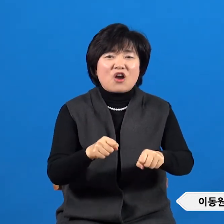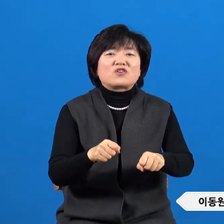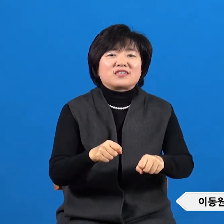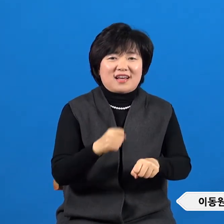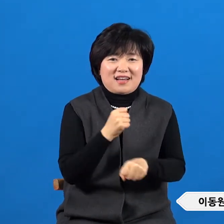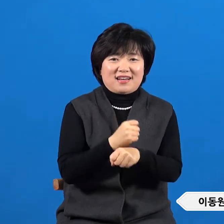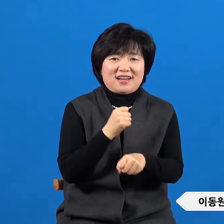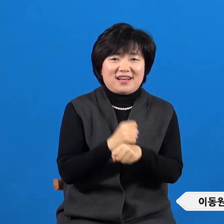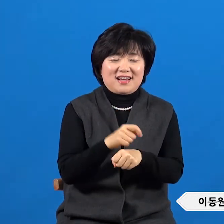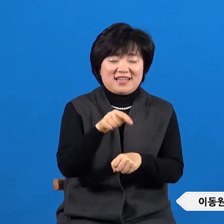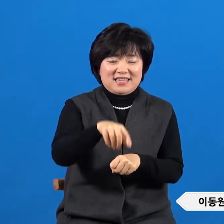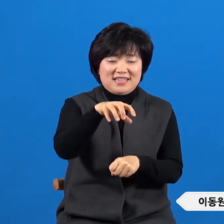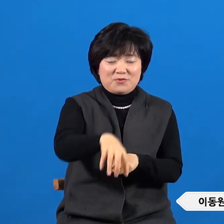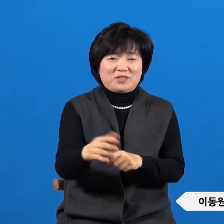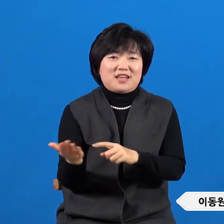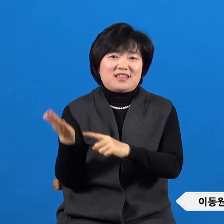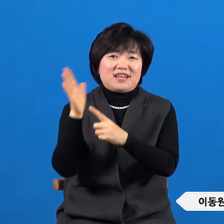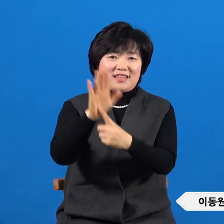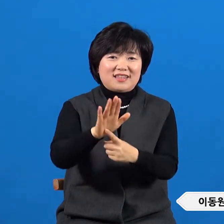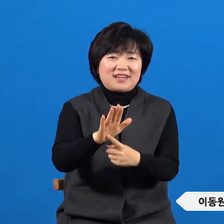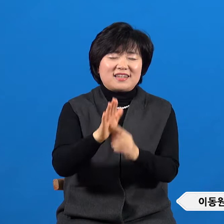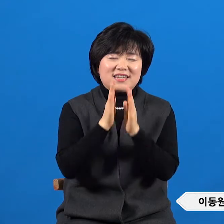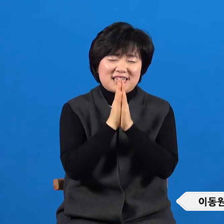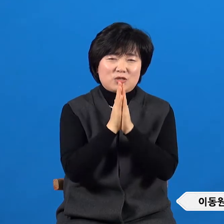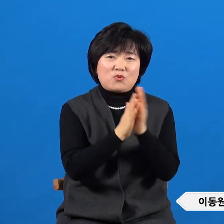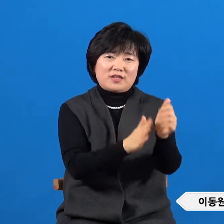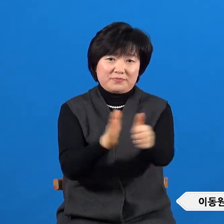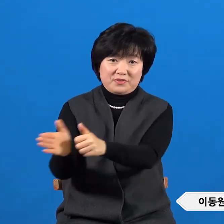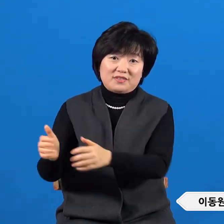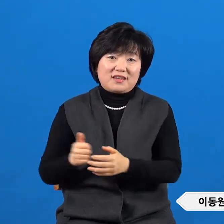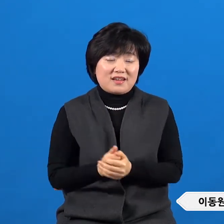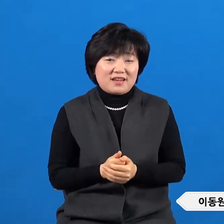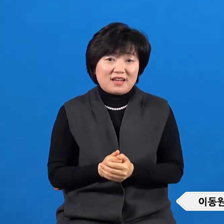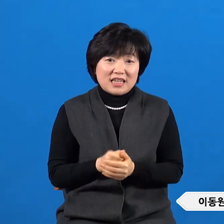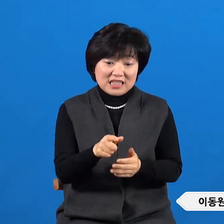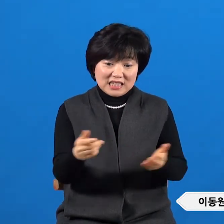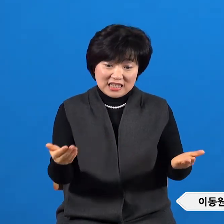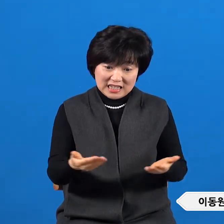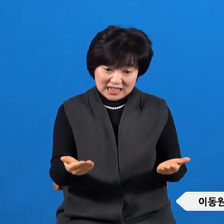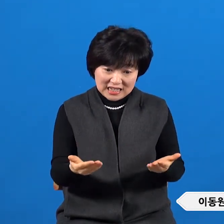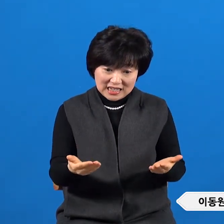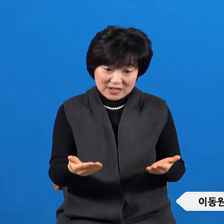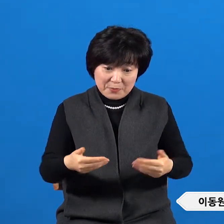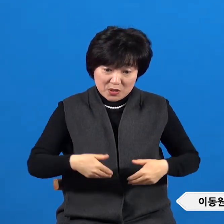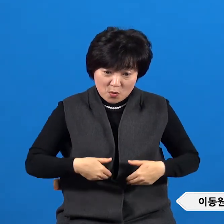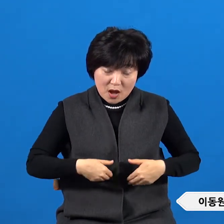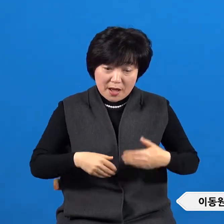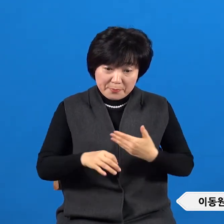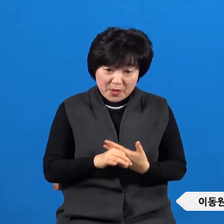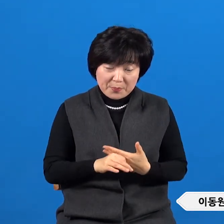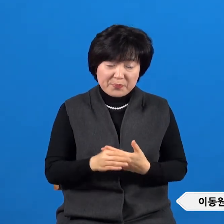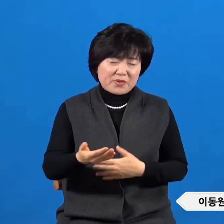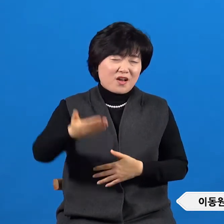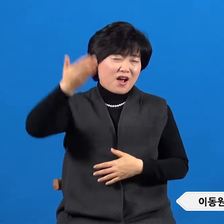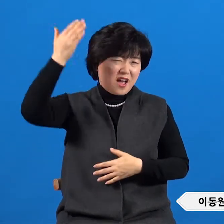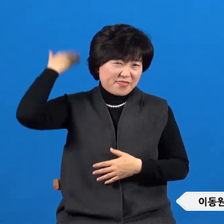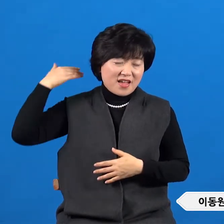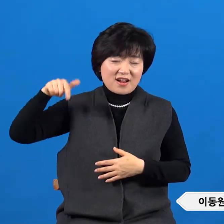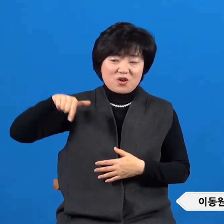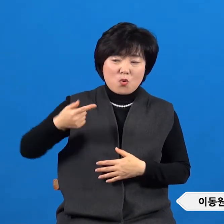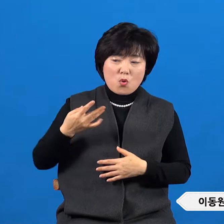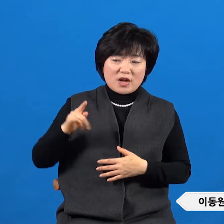땅에 펼쳐주시기를 기도하십시다. 저는 이 일을 위해서 필요하다면 동일하신 하나님,